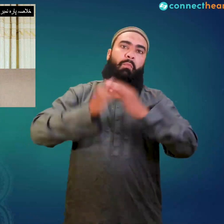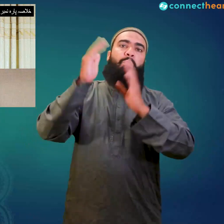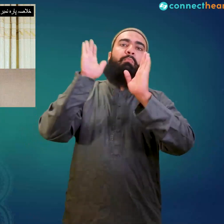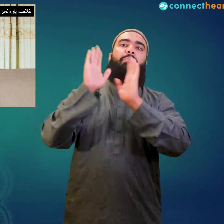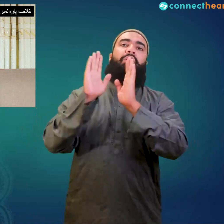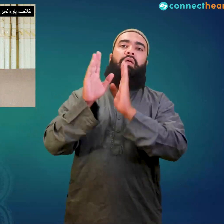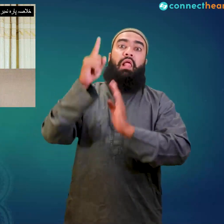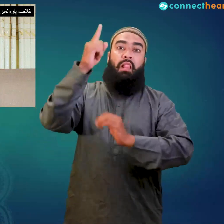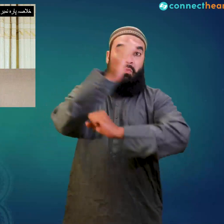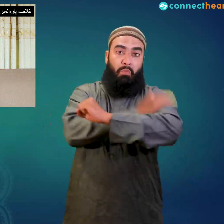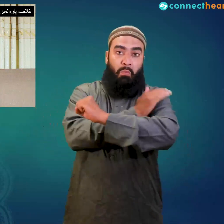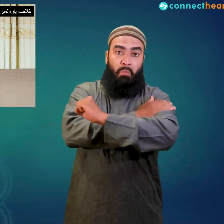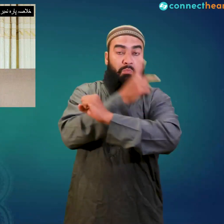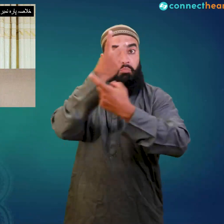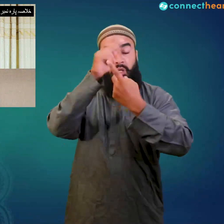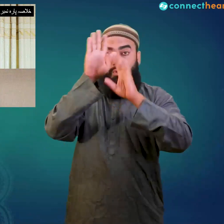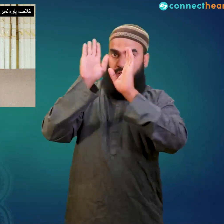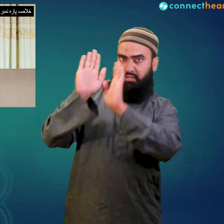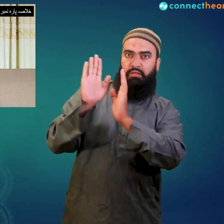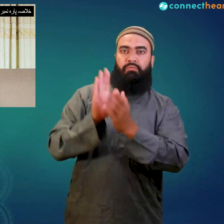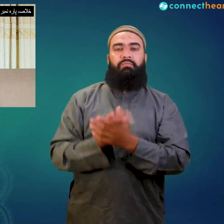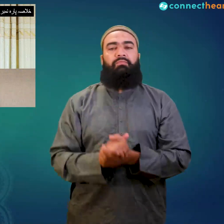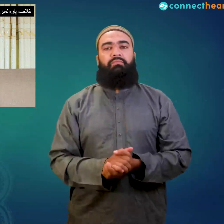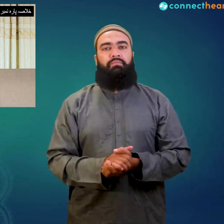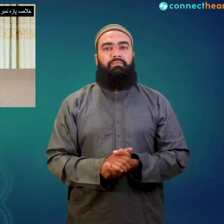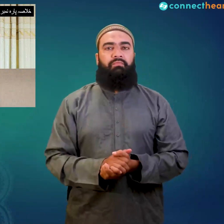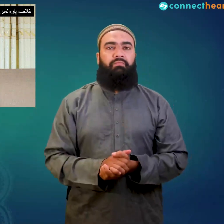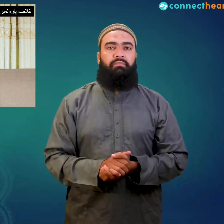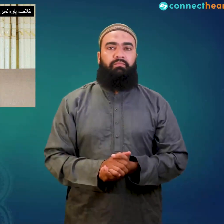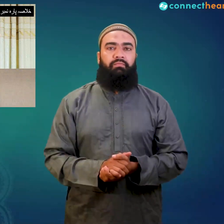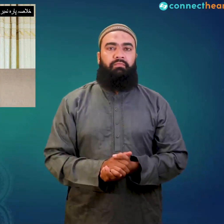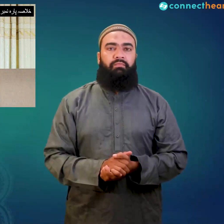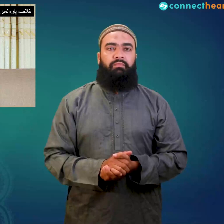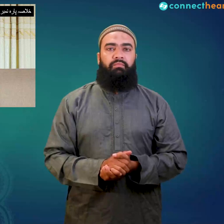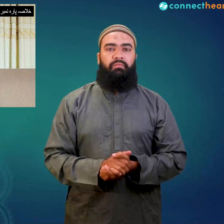کر سکتا، یہ ساری طاقت اللہ کی ہے۔